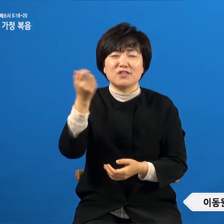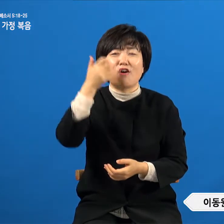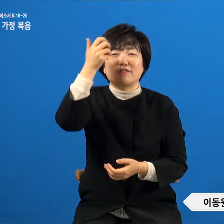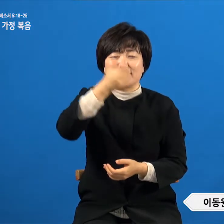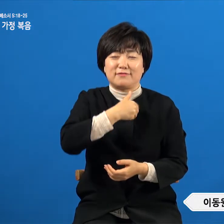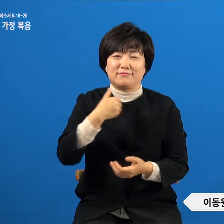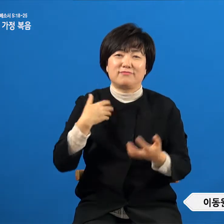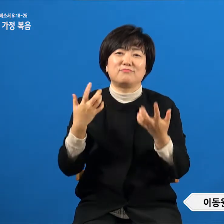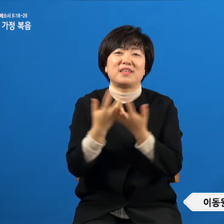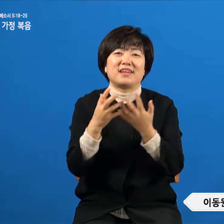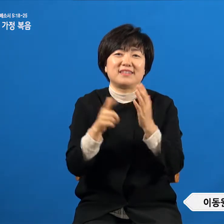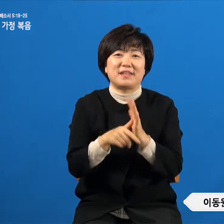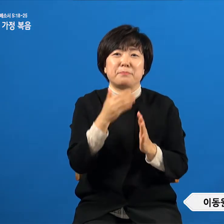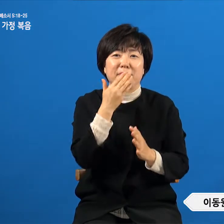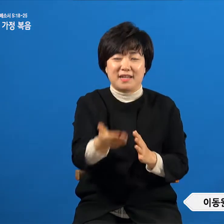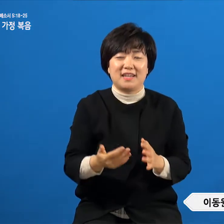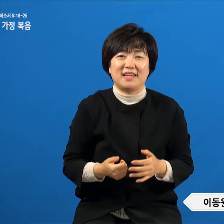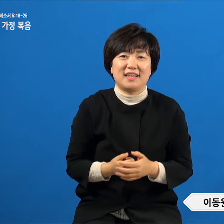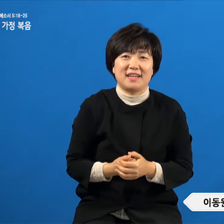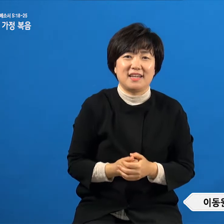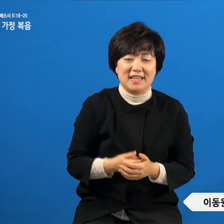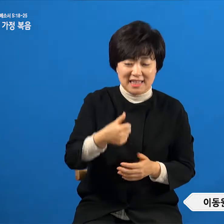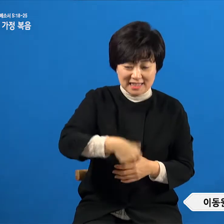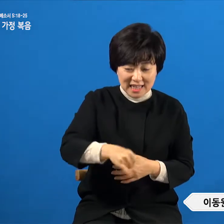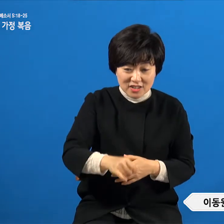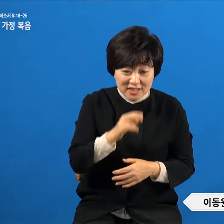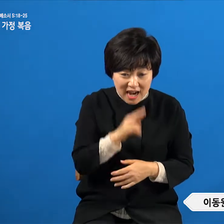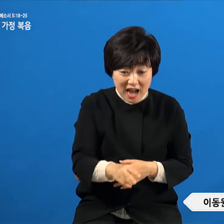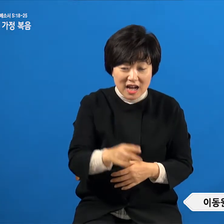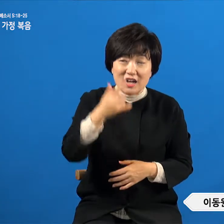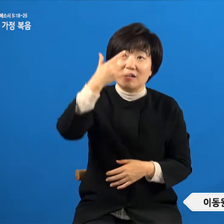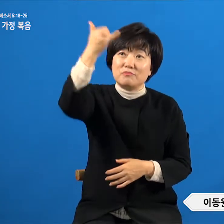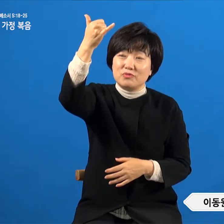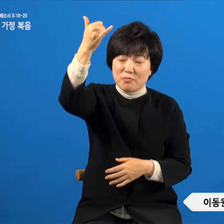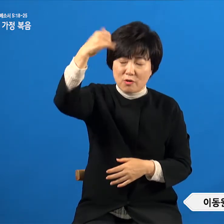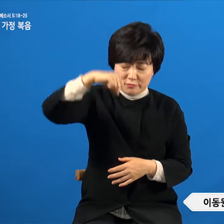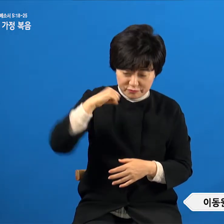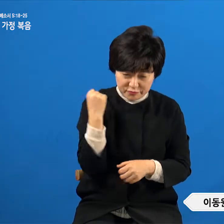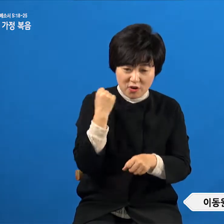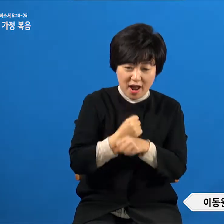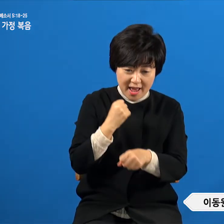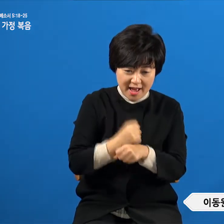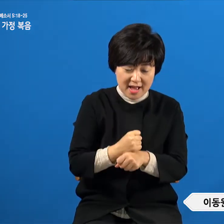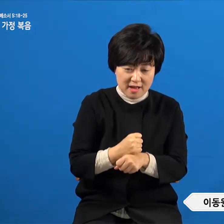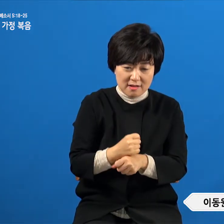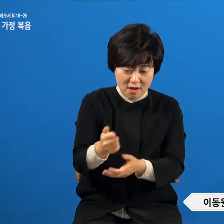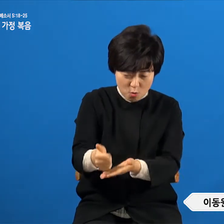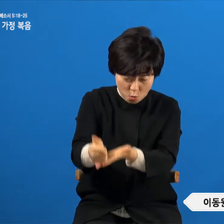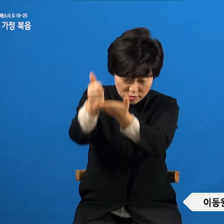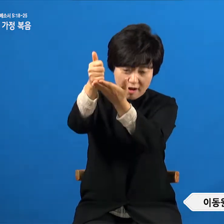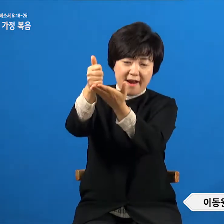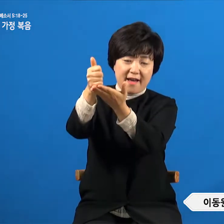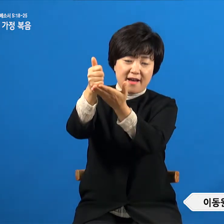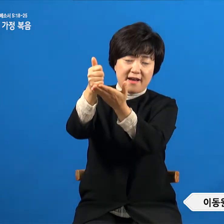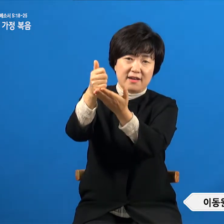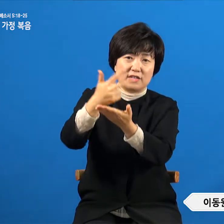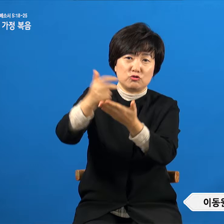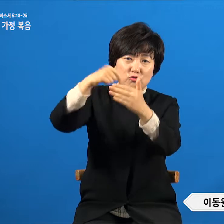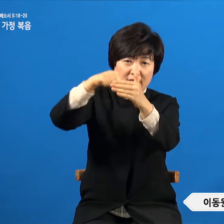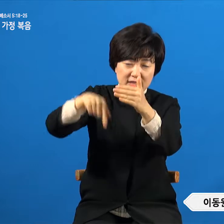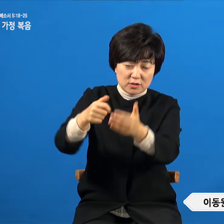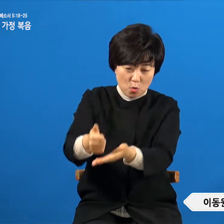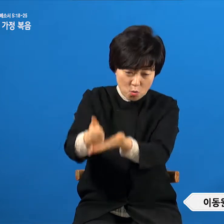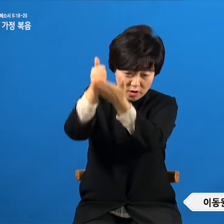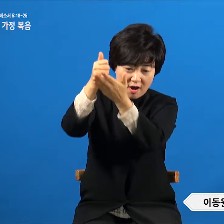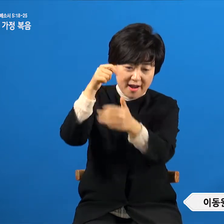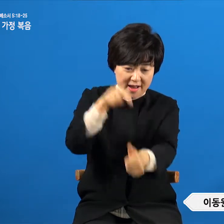때 비로소 가능할 수 있는 명령이에요. 자녀들이요, 부모를 순종하라. 거기서 끝나지 않아요. 공경하라. 주